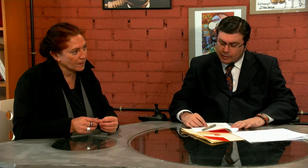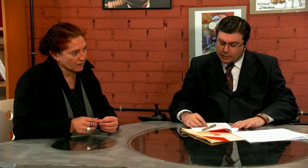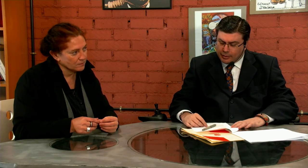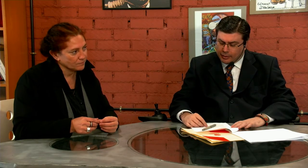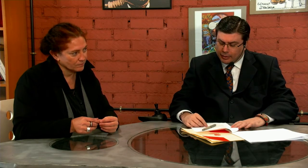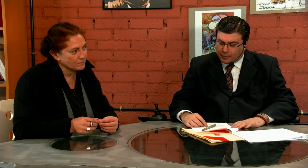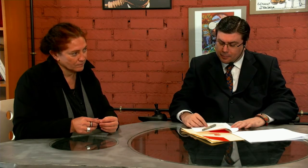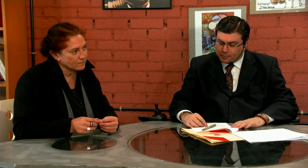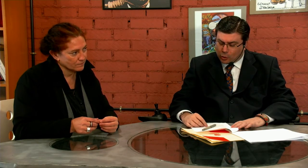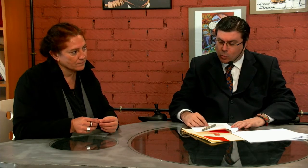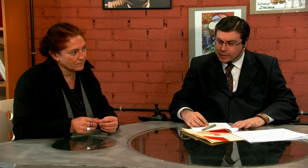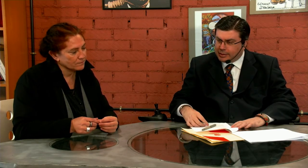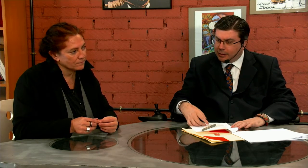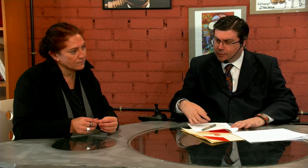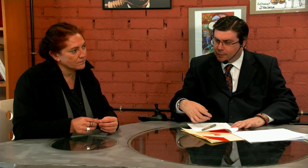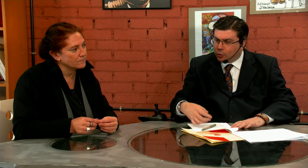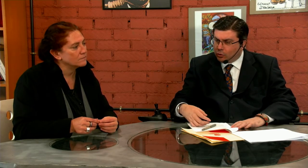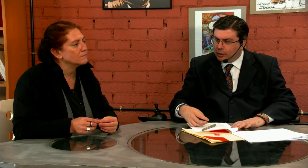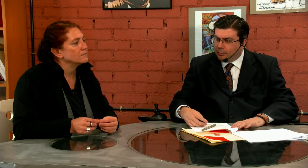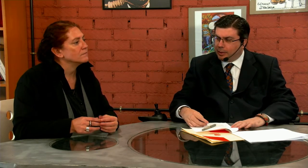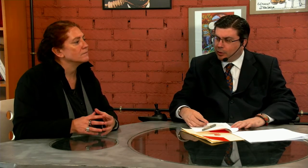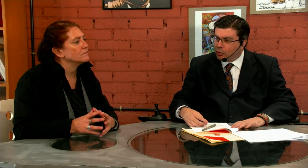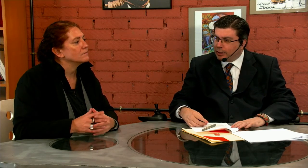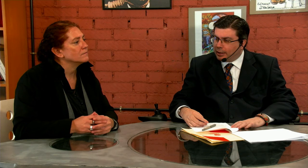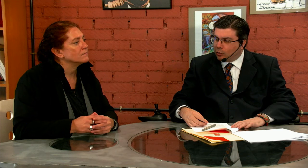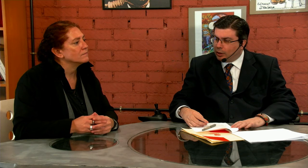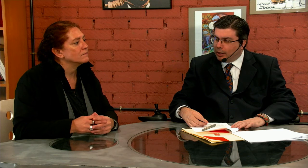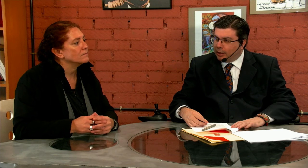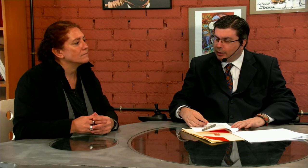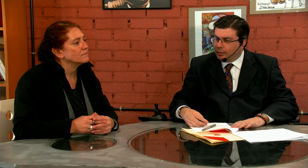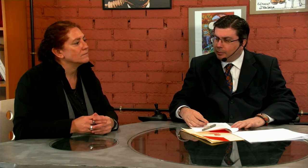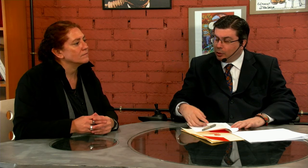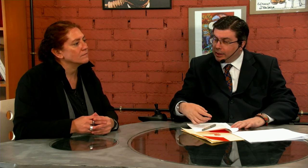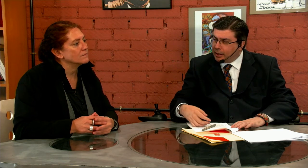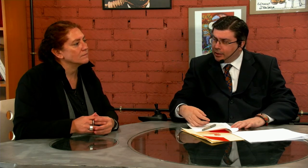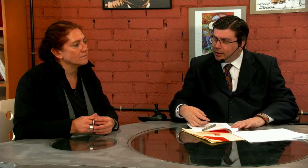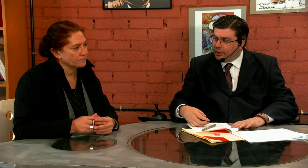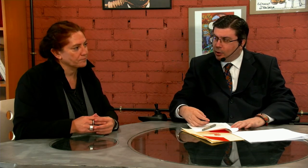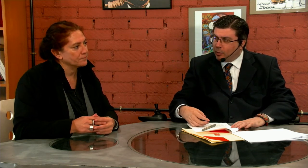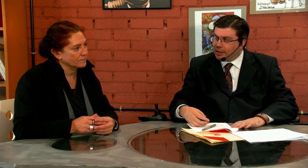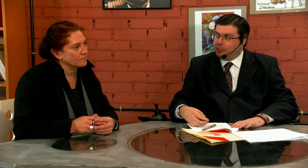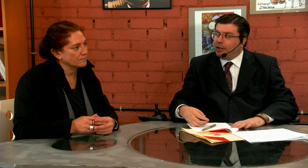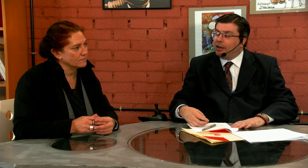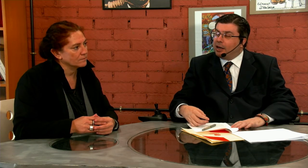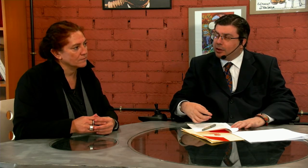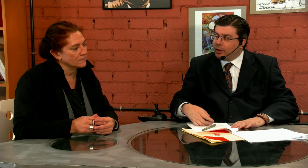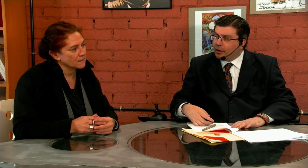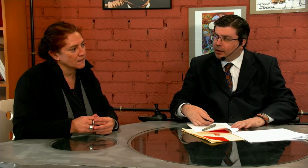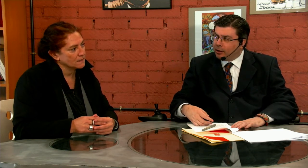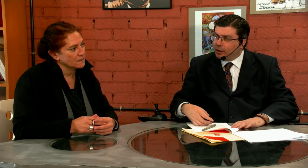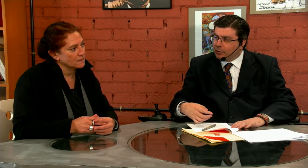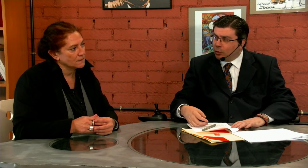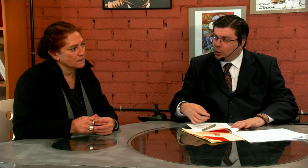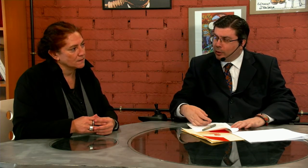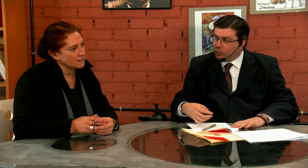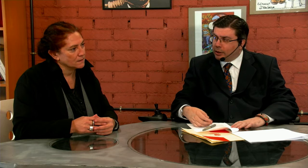demás. ¿Cómo ves este foro para poder conectar con la política y cómo ves que la política reacciona